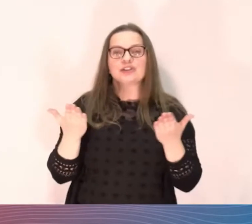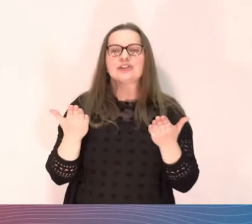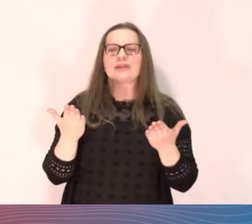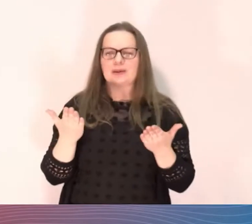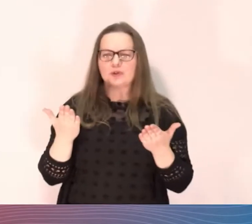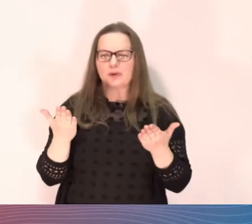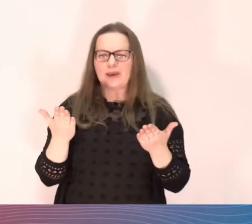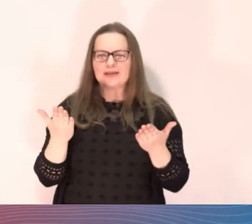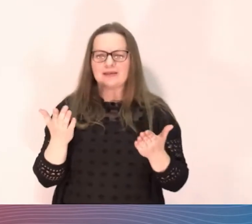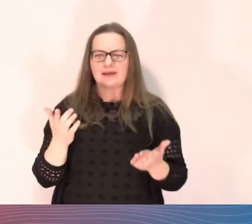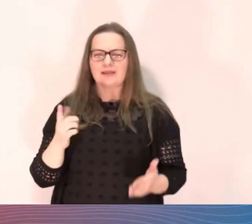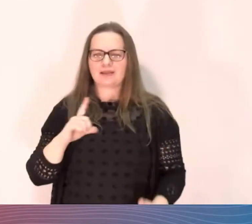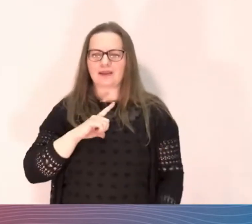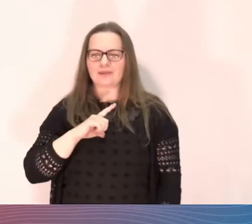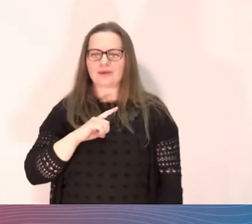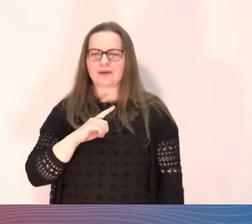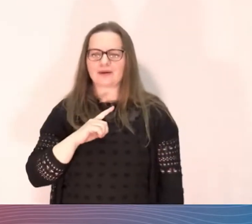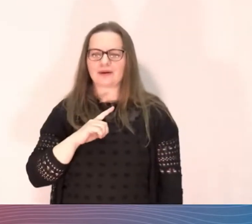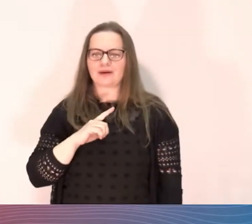A nossa vida é dele.